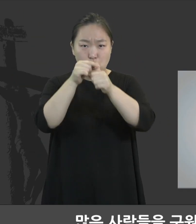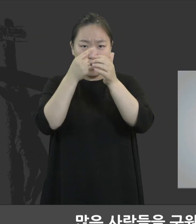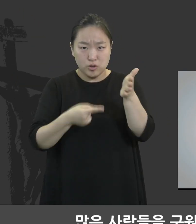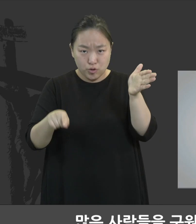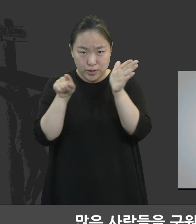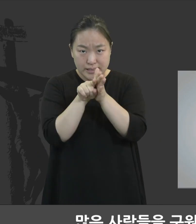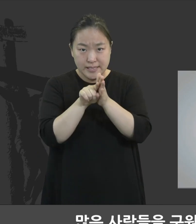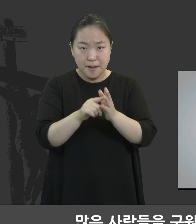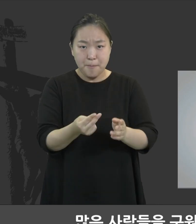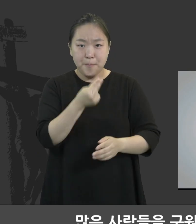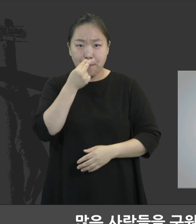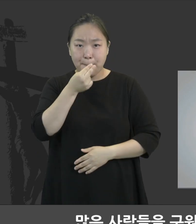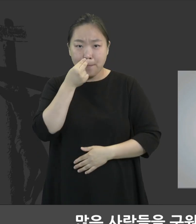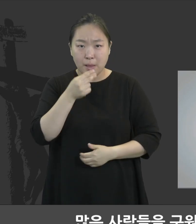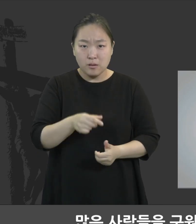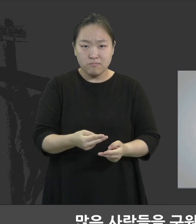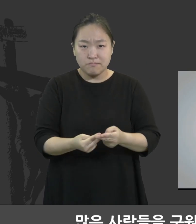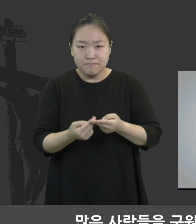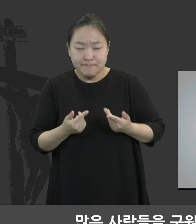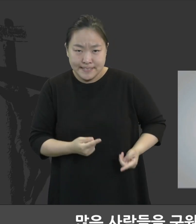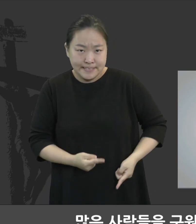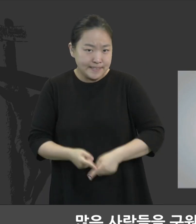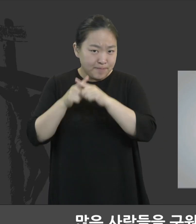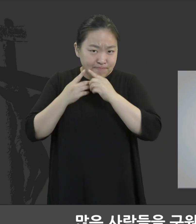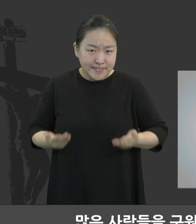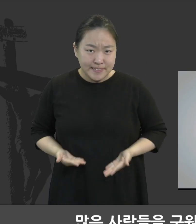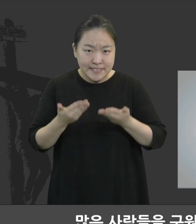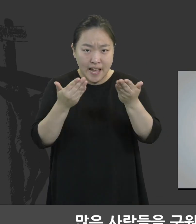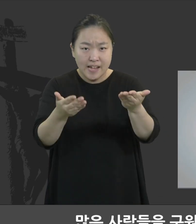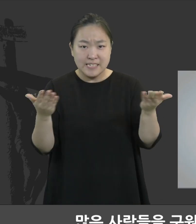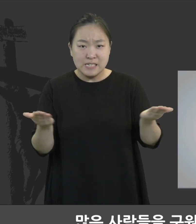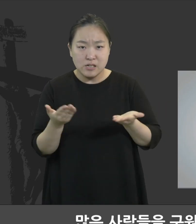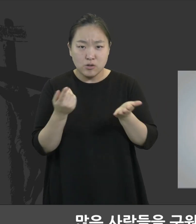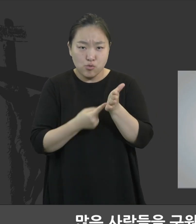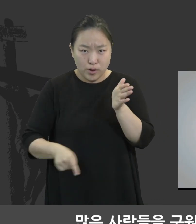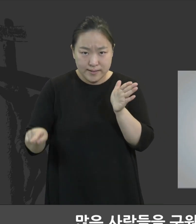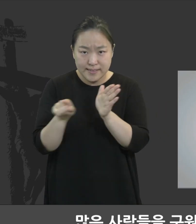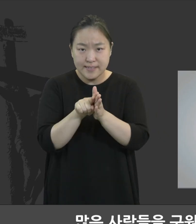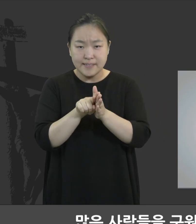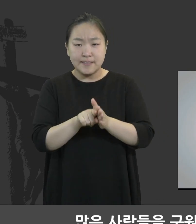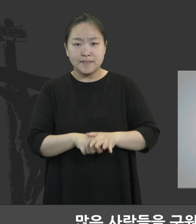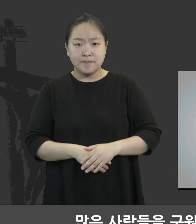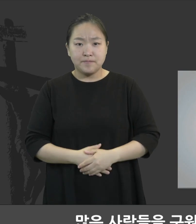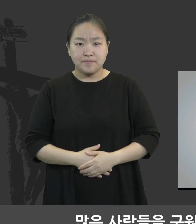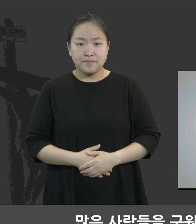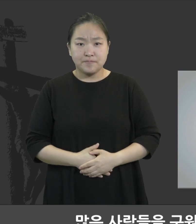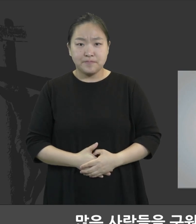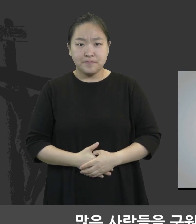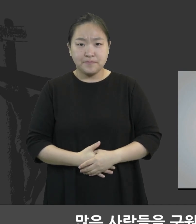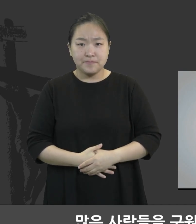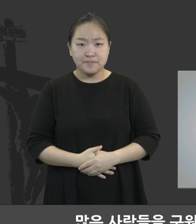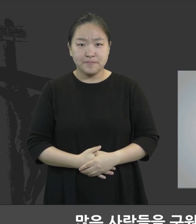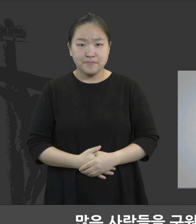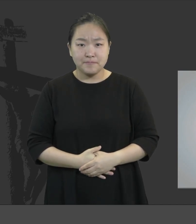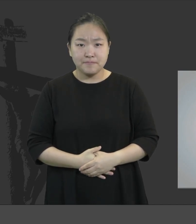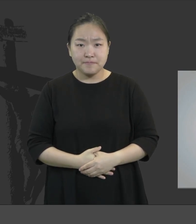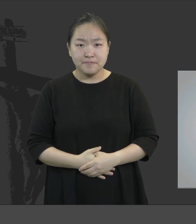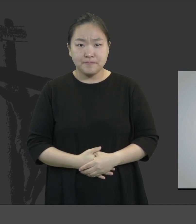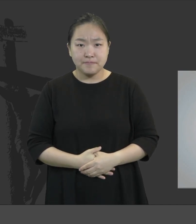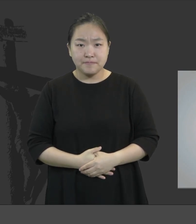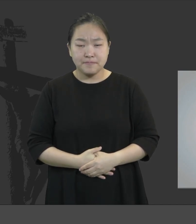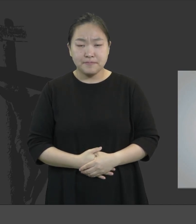사람들을 구원하기 위해 자기 생명을 대속물로 주는 바로 이 일을 위해서 말입니다.